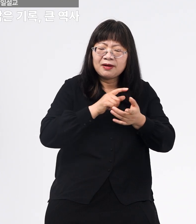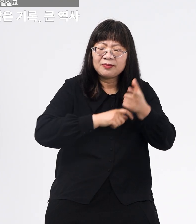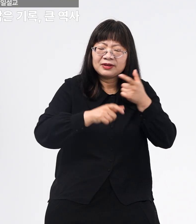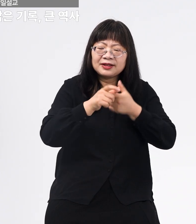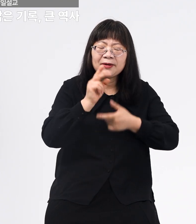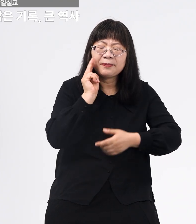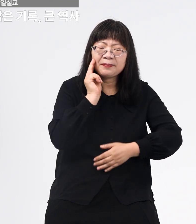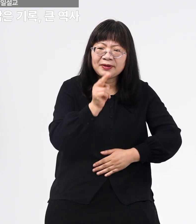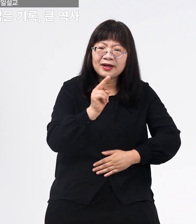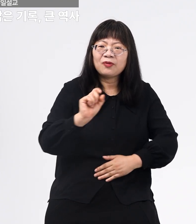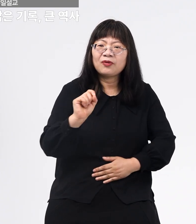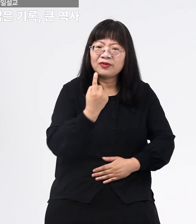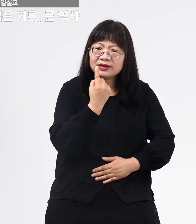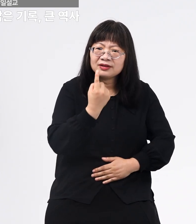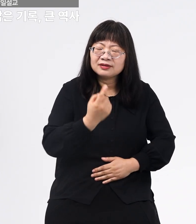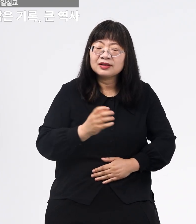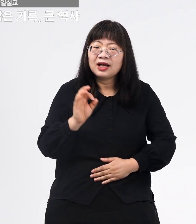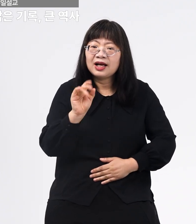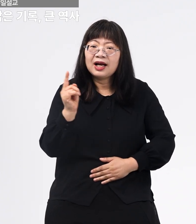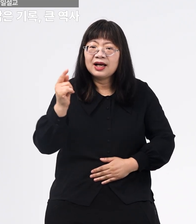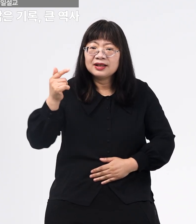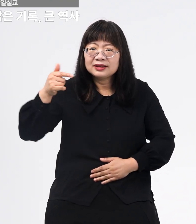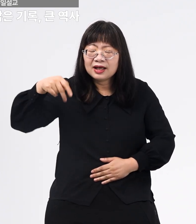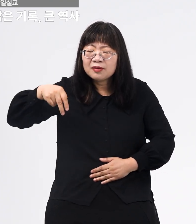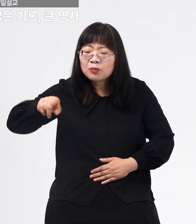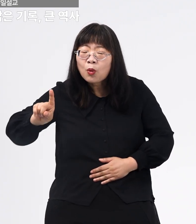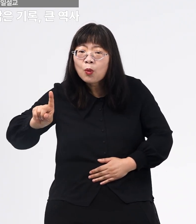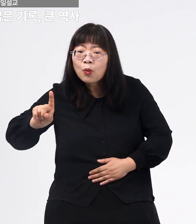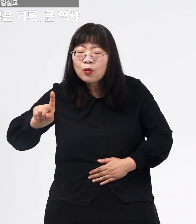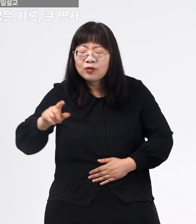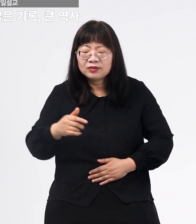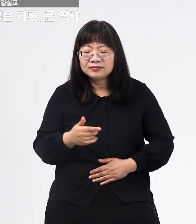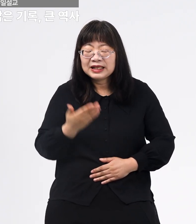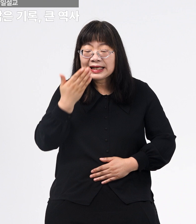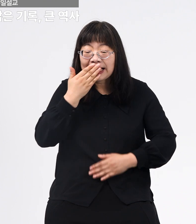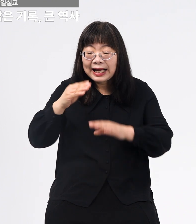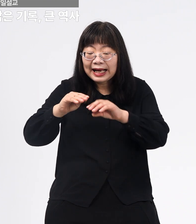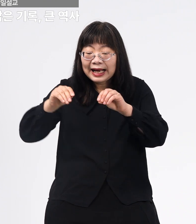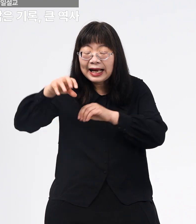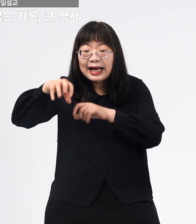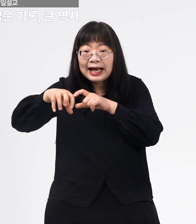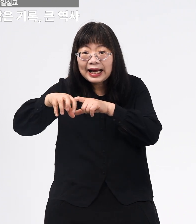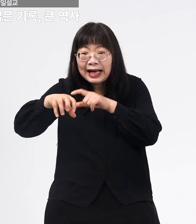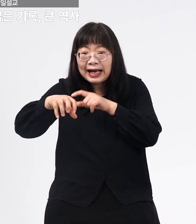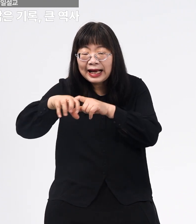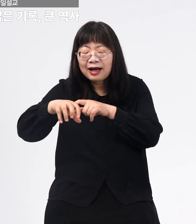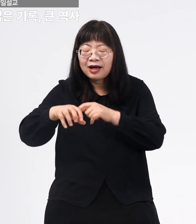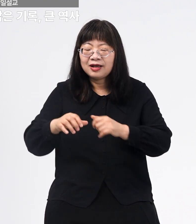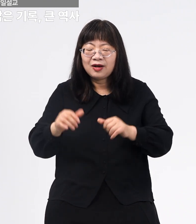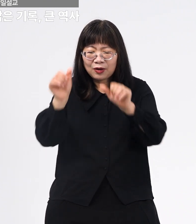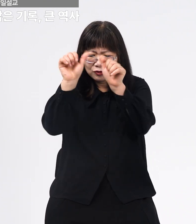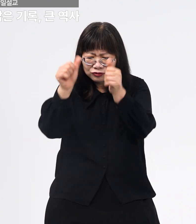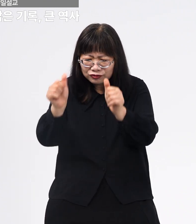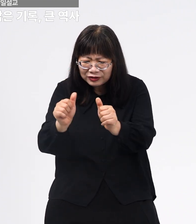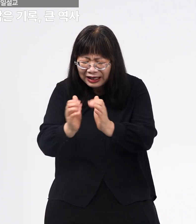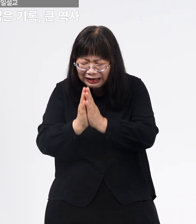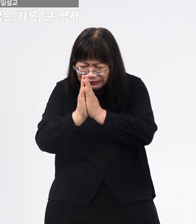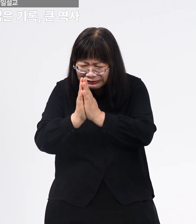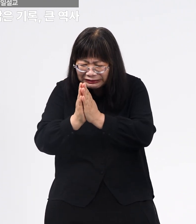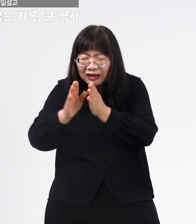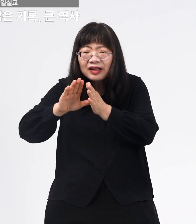이름이에요. 이 아낫은 가나안 땅에 가나안 사람들이 우상을